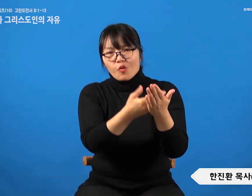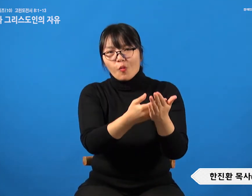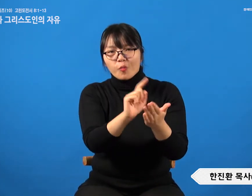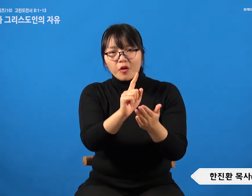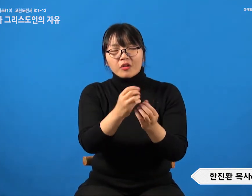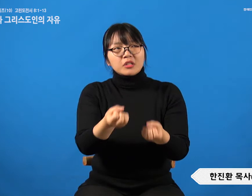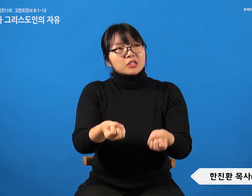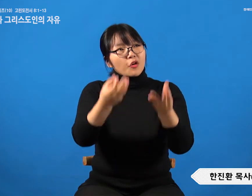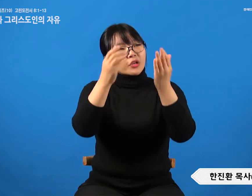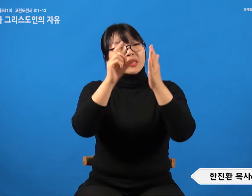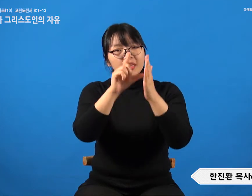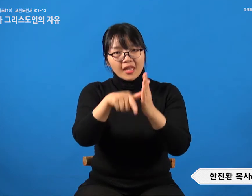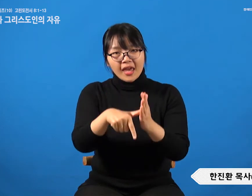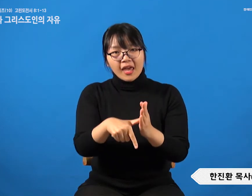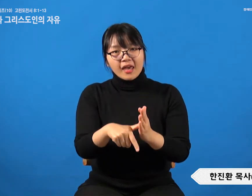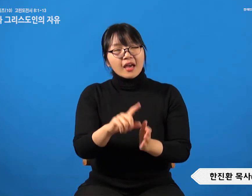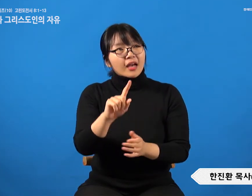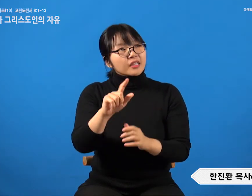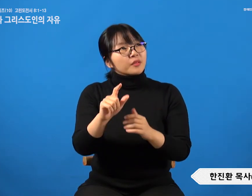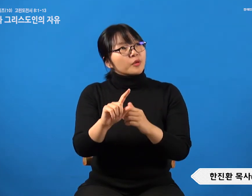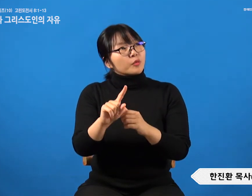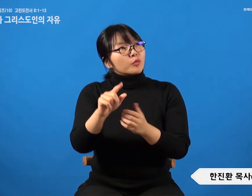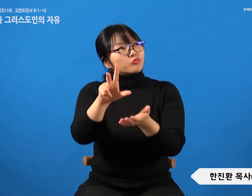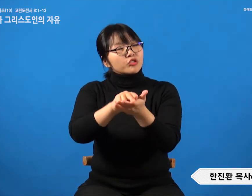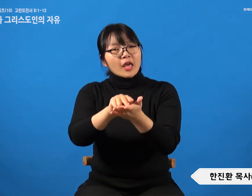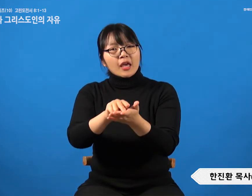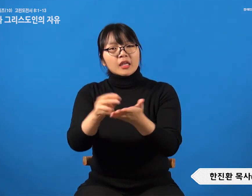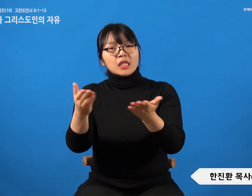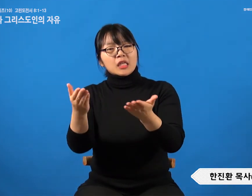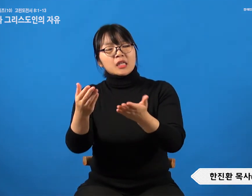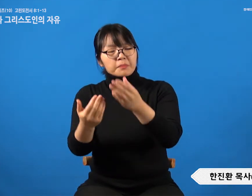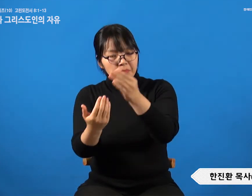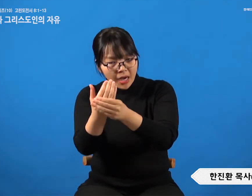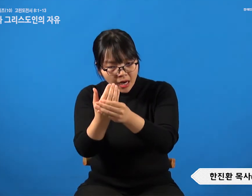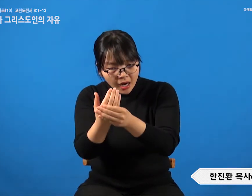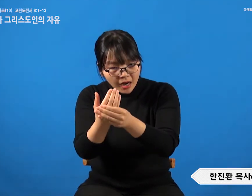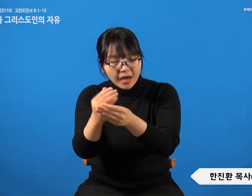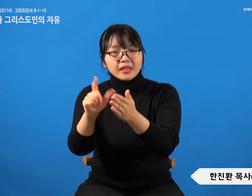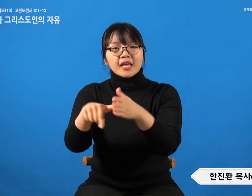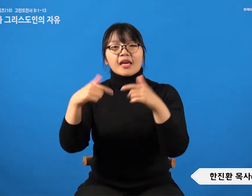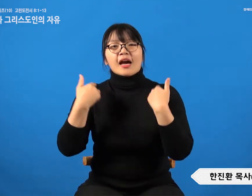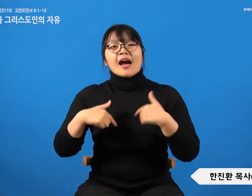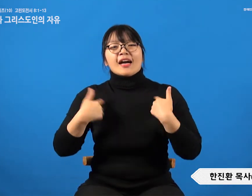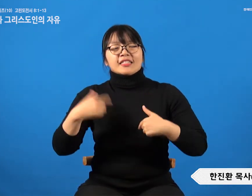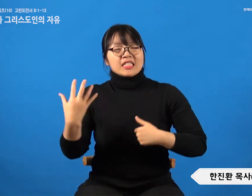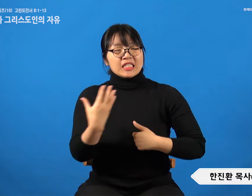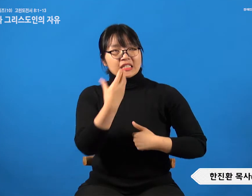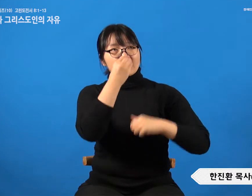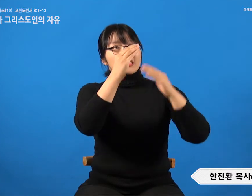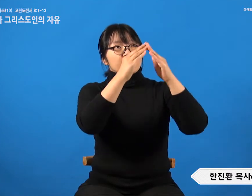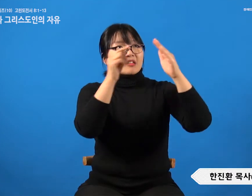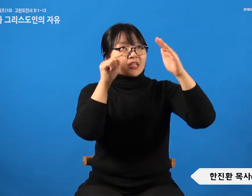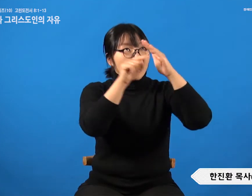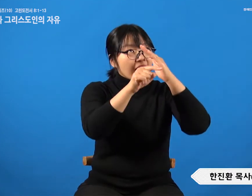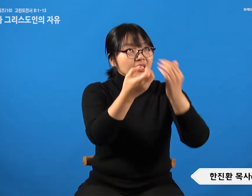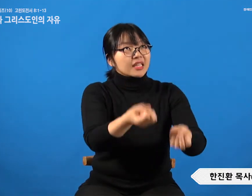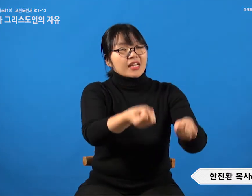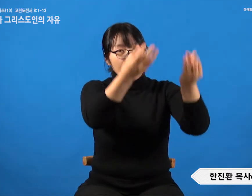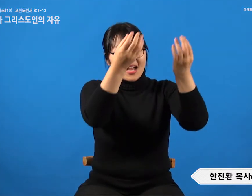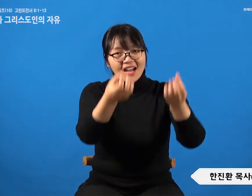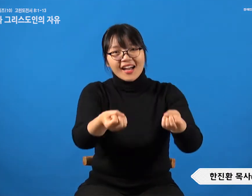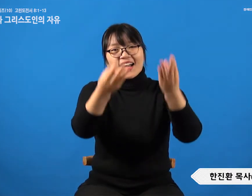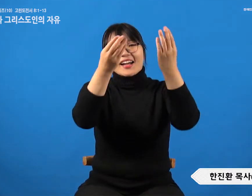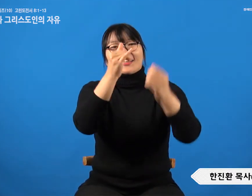그들은 절기를 당하든지 아니면 국가에 무슨 큰 일을 당할 때 늘 신전에서 제사를